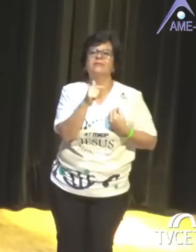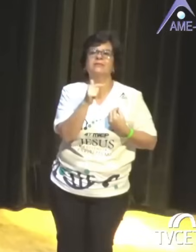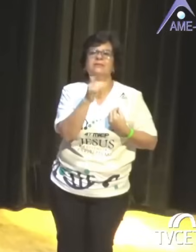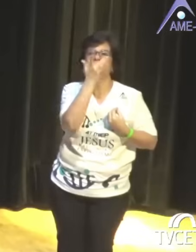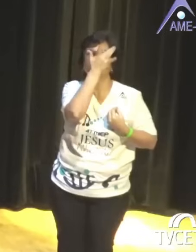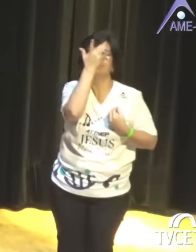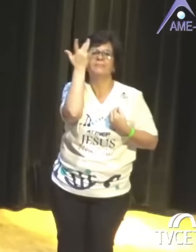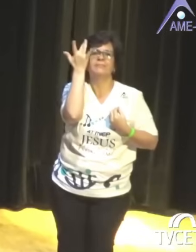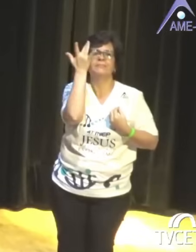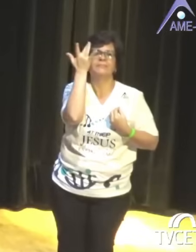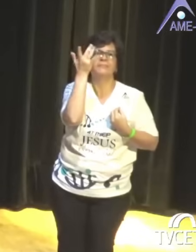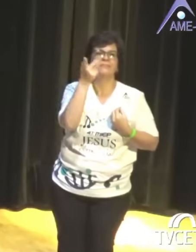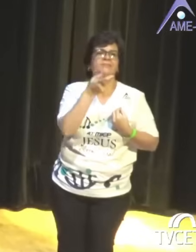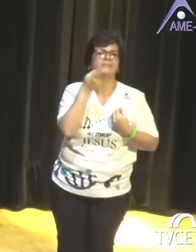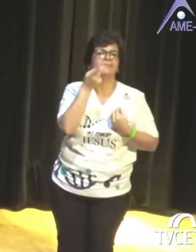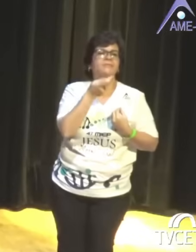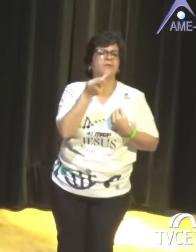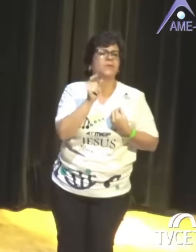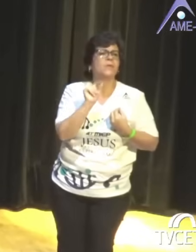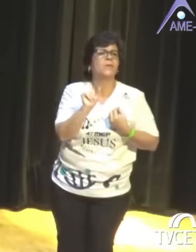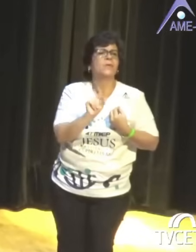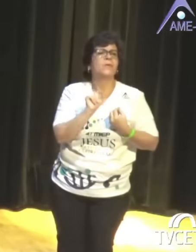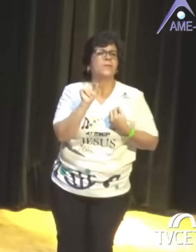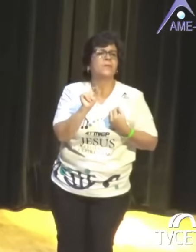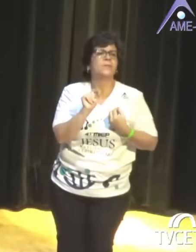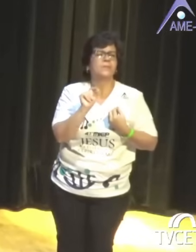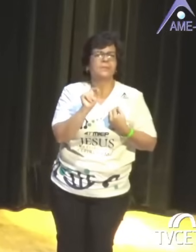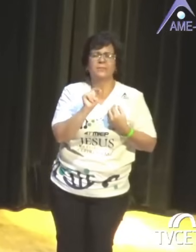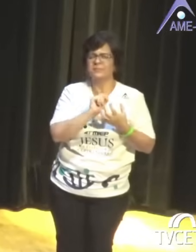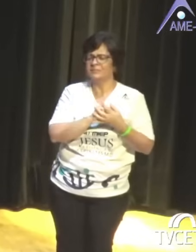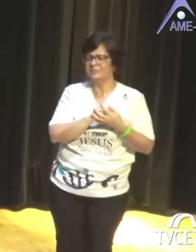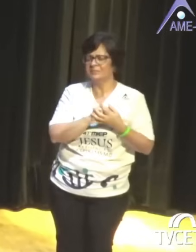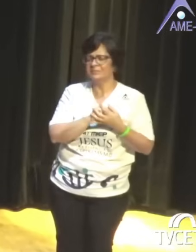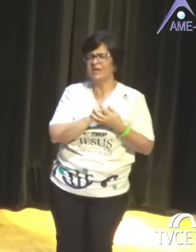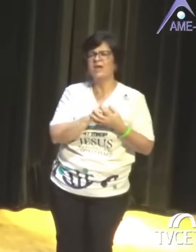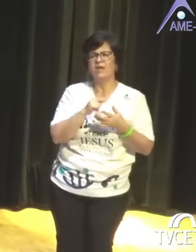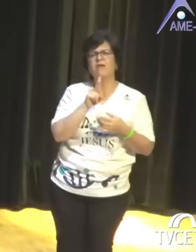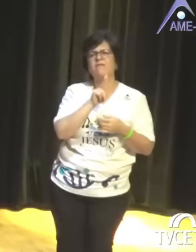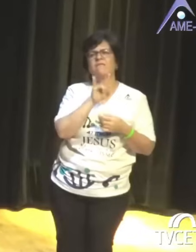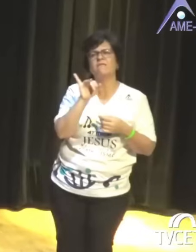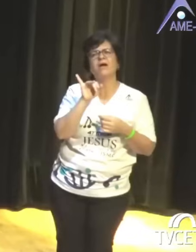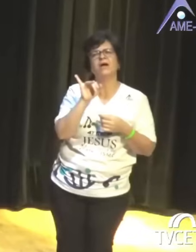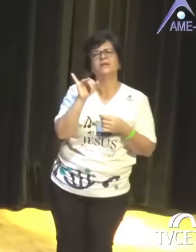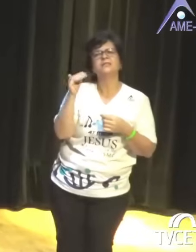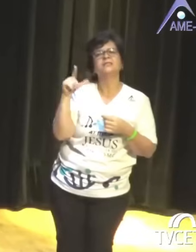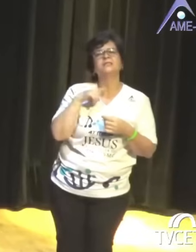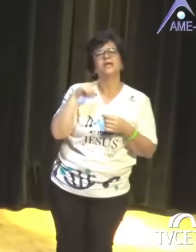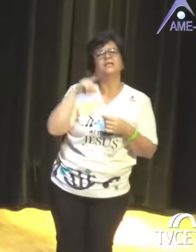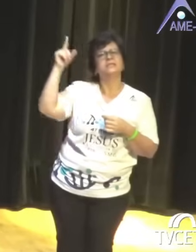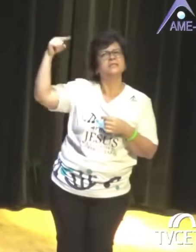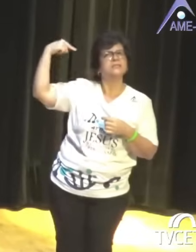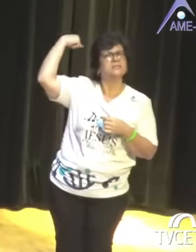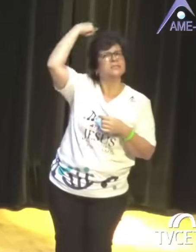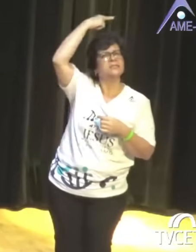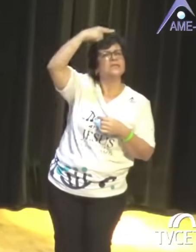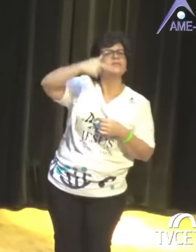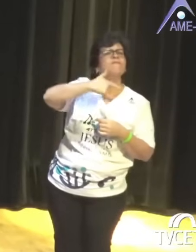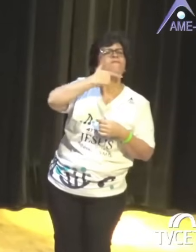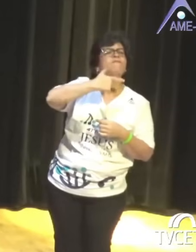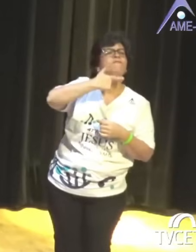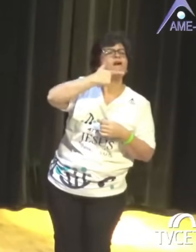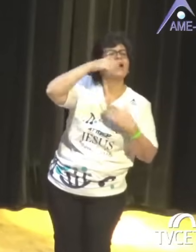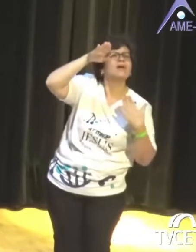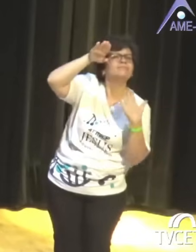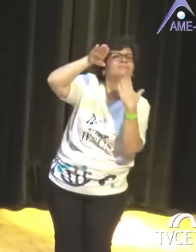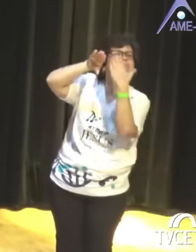Indica porque antes a gente falava assim puxa vida né eu vou pedir pro santo tal Porque a você consegue uma vaga para mim lá